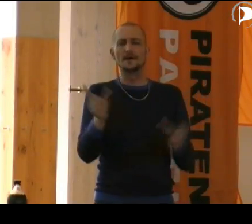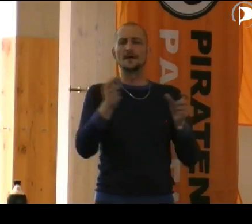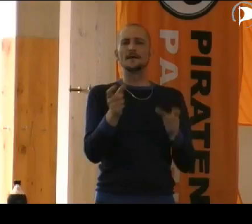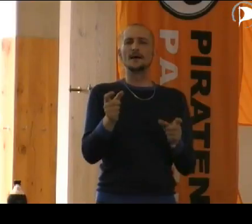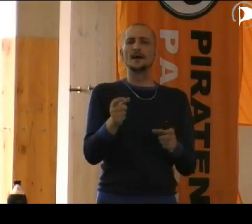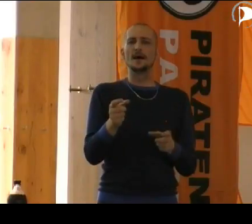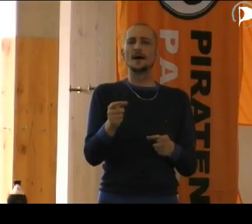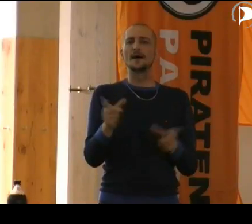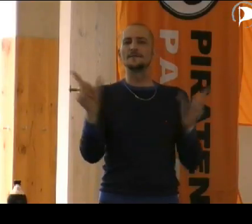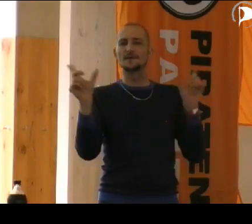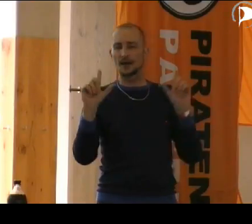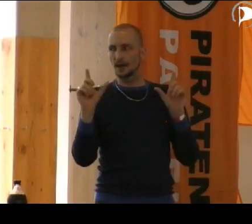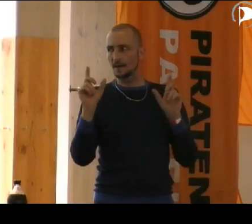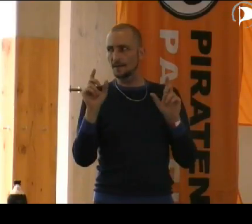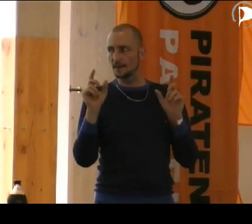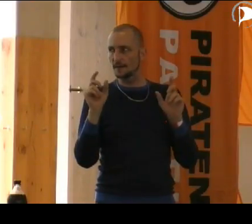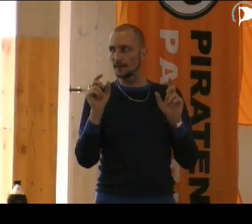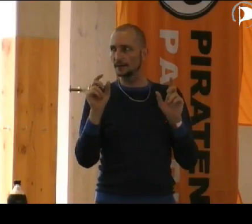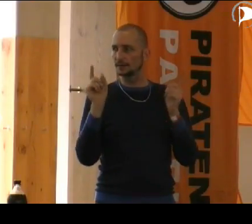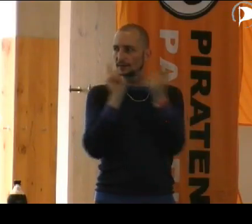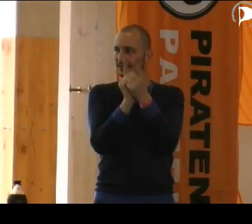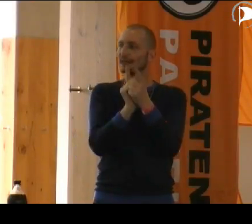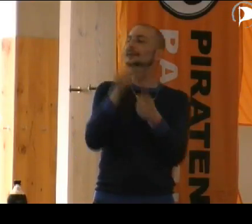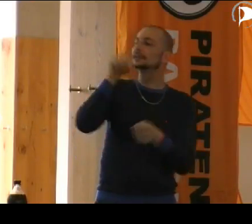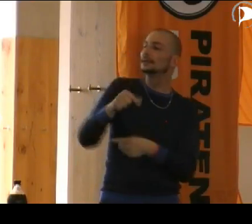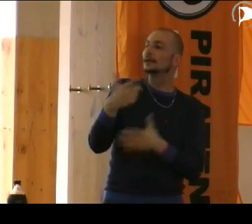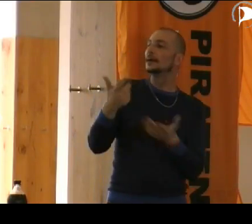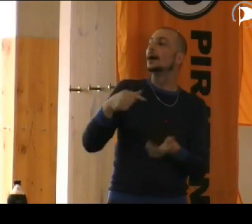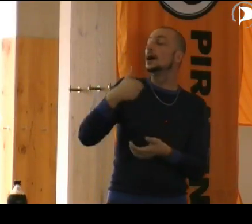ja ich würde sagen jetzt erst mal wieder topfit